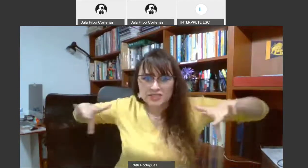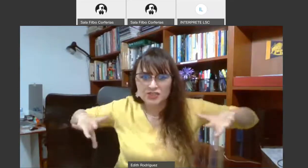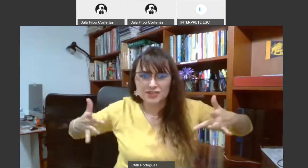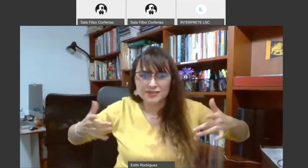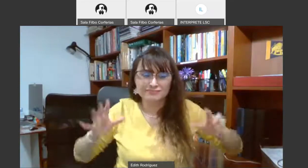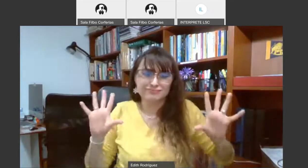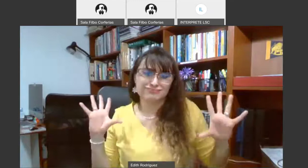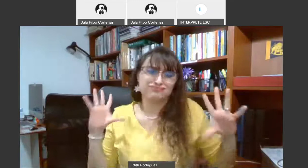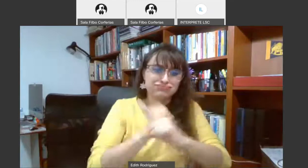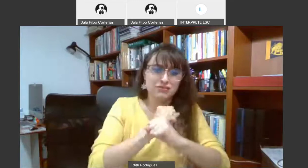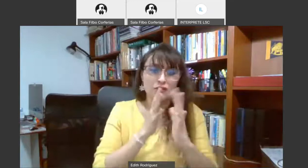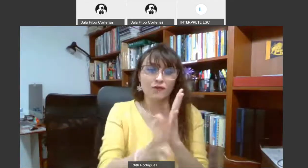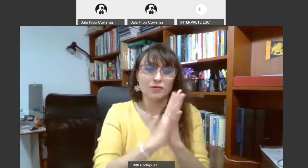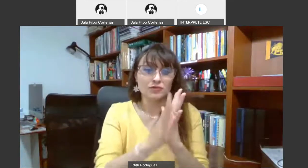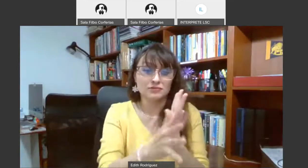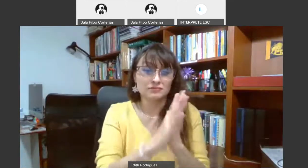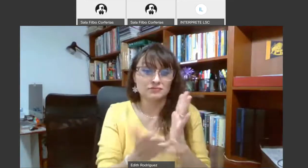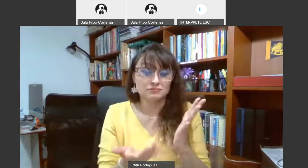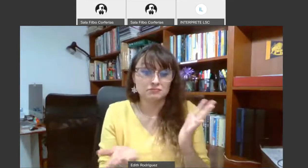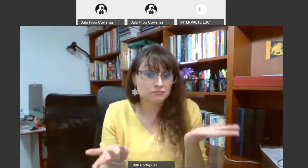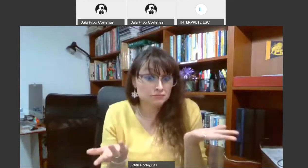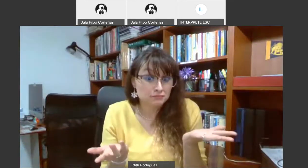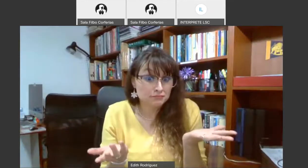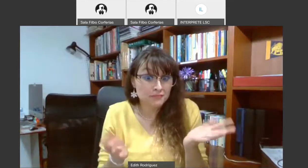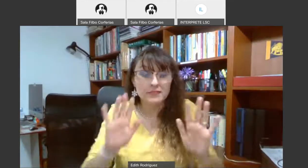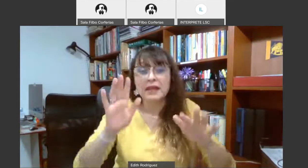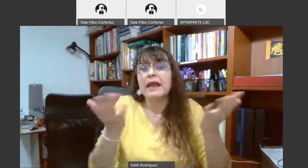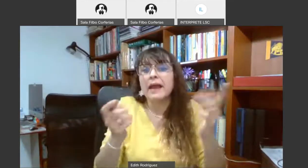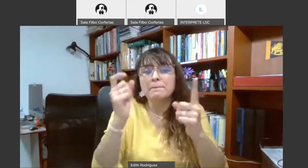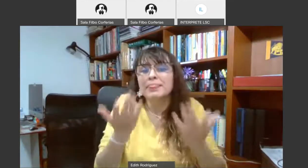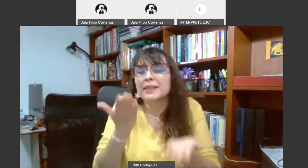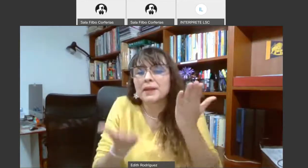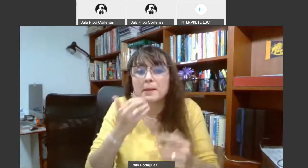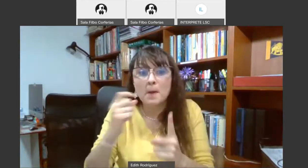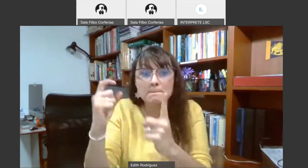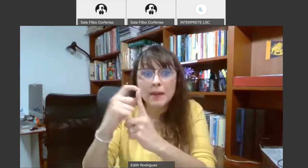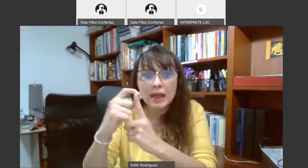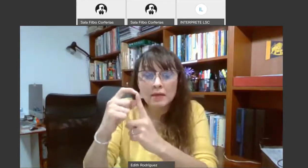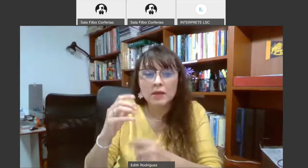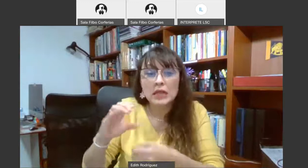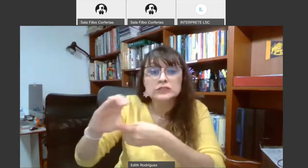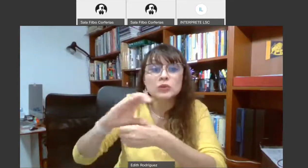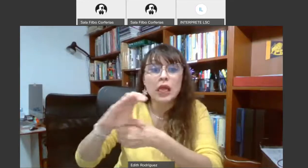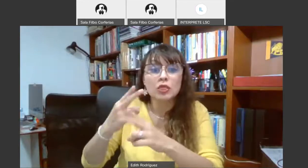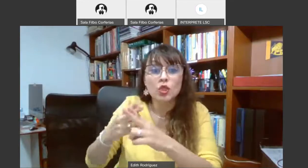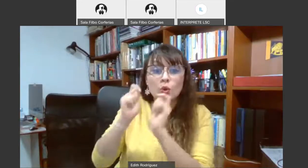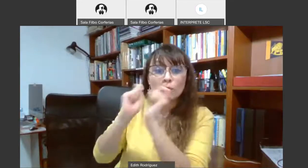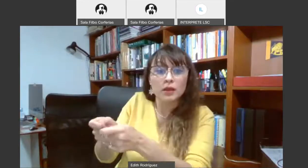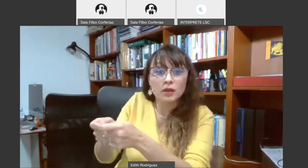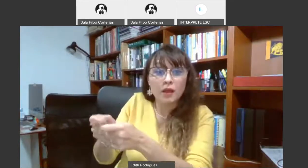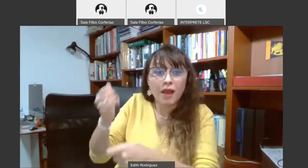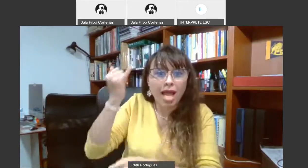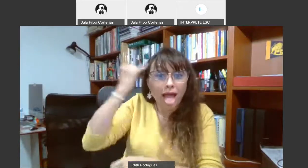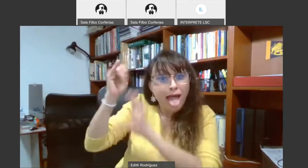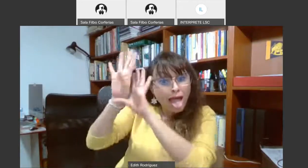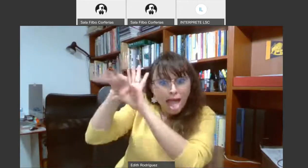parte visoespacial, cómo ubiquemos los elementos en el espacio que nos permiten poder hacer la narración.